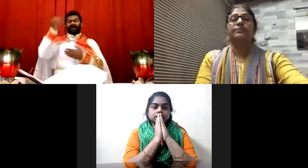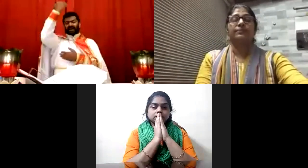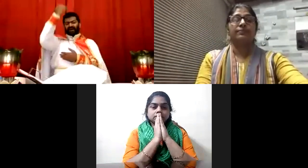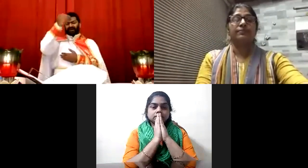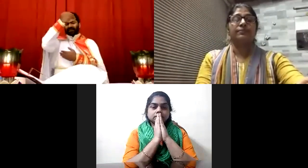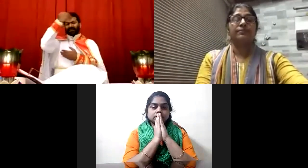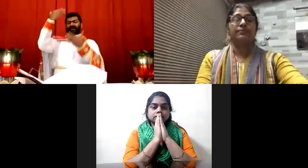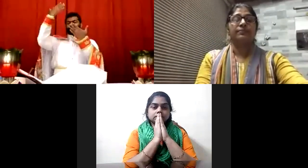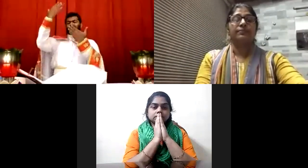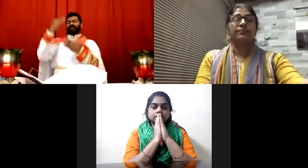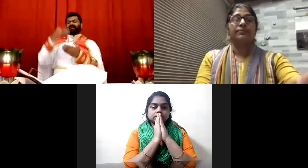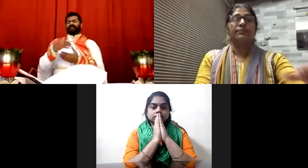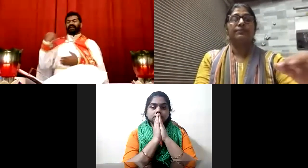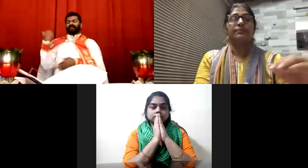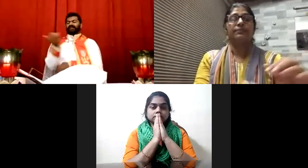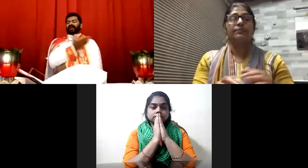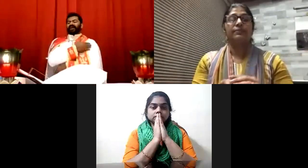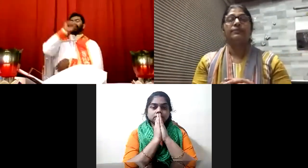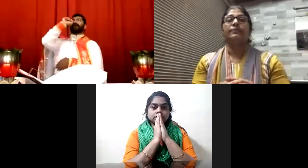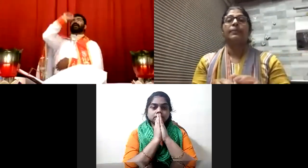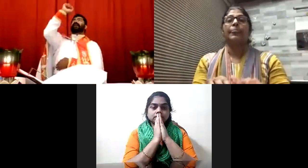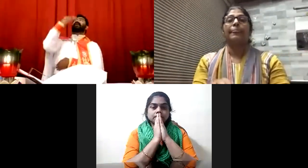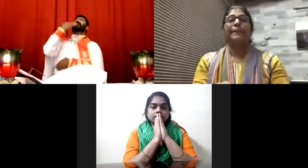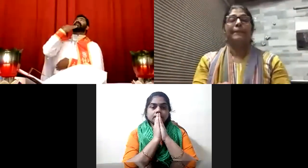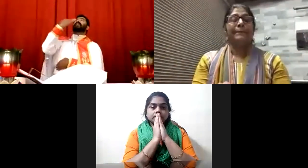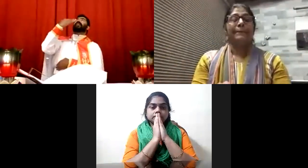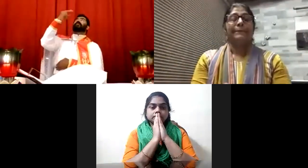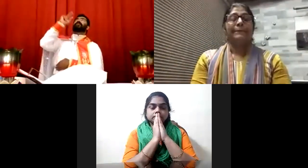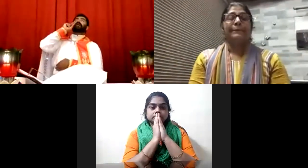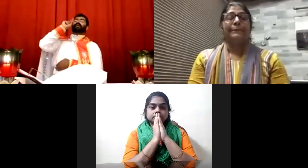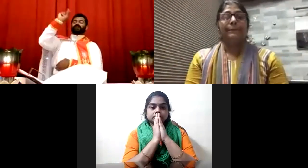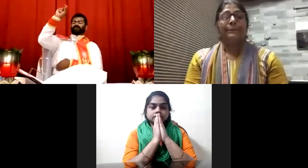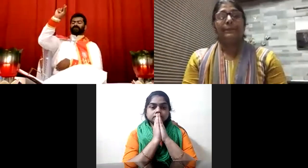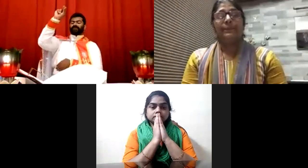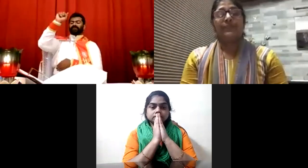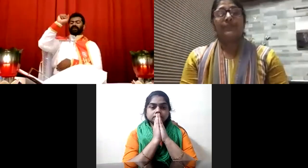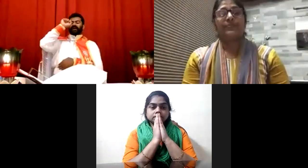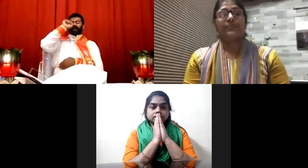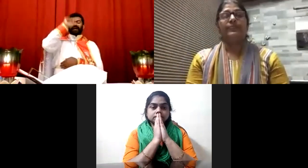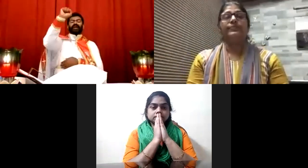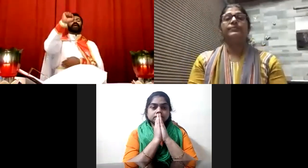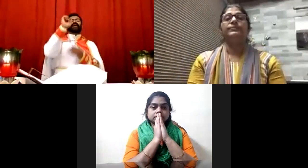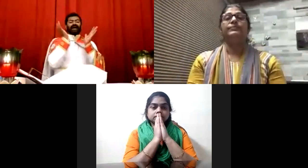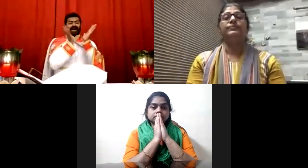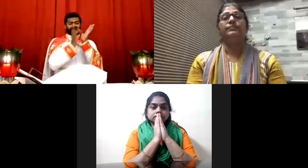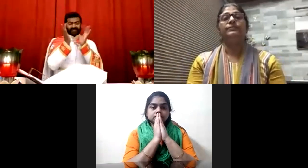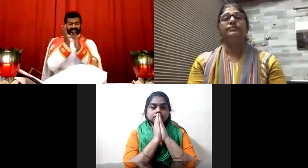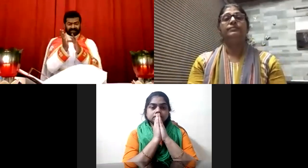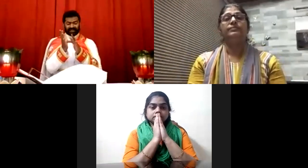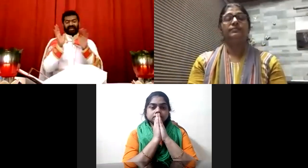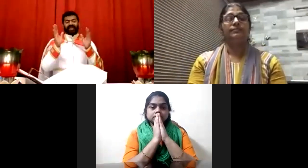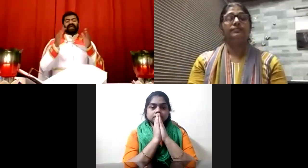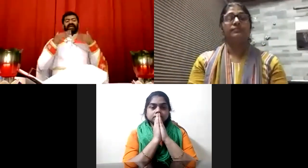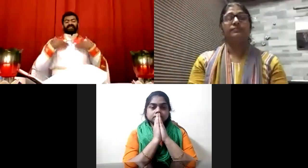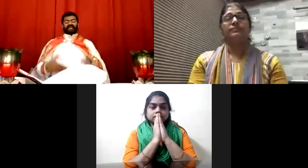സമൃദ്ധമായ അനുഗ്രഹങ്ങളെ പ്രതി ഞങ്ങൾ അങ്ങേക്ക് നന്ദി പറയുന്നു. അങ്ങയുടെ